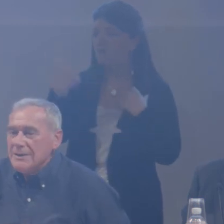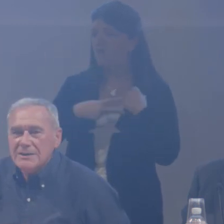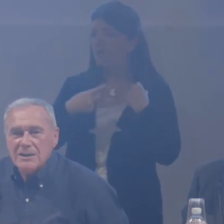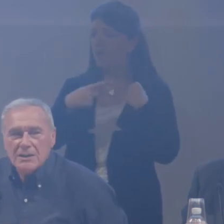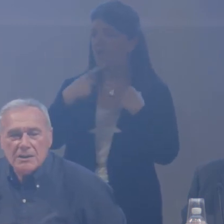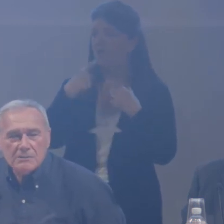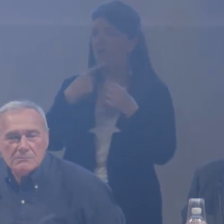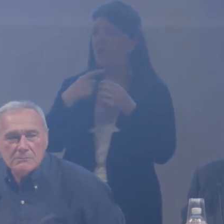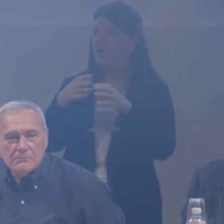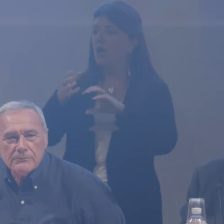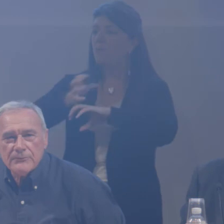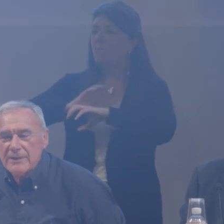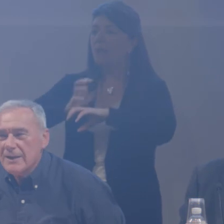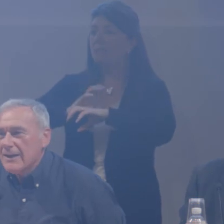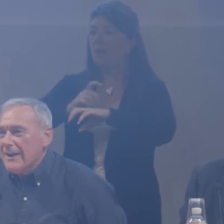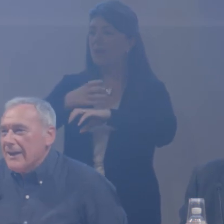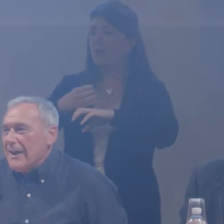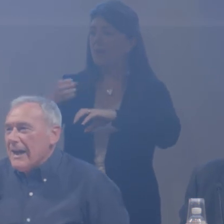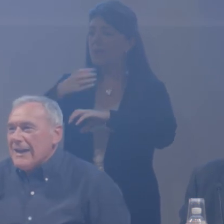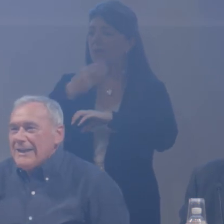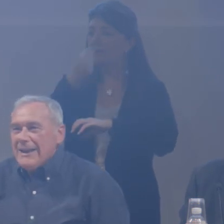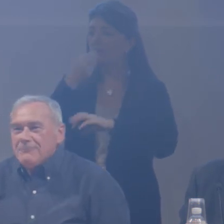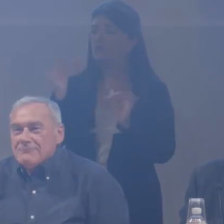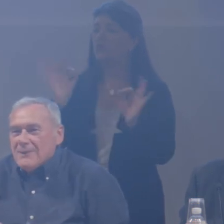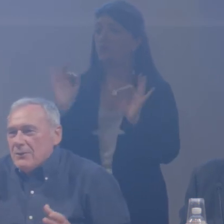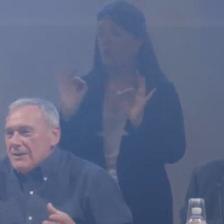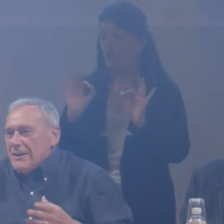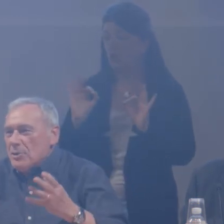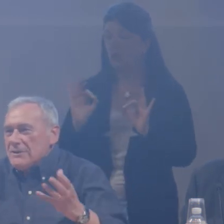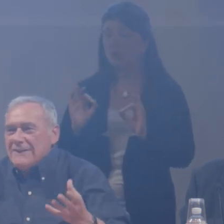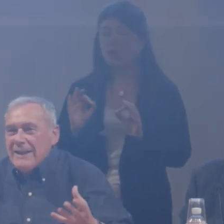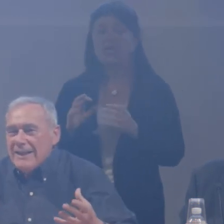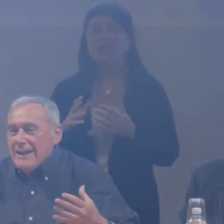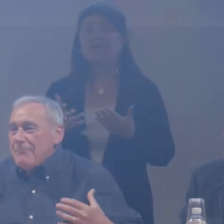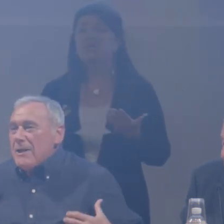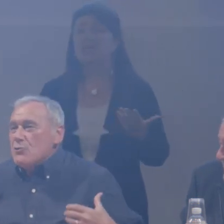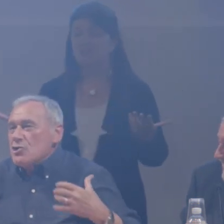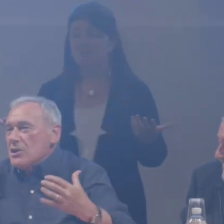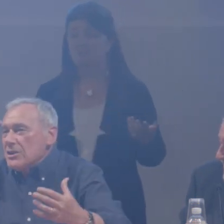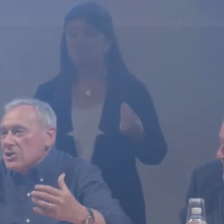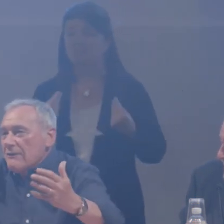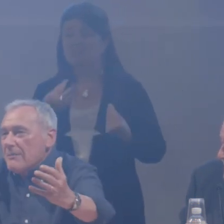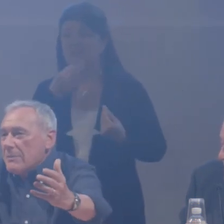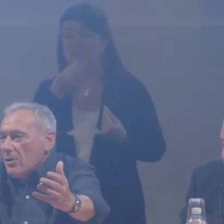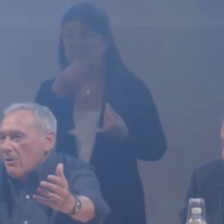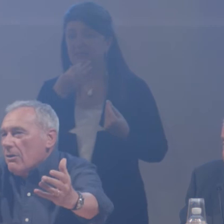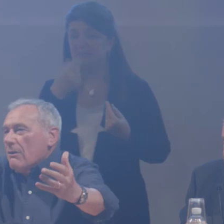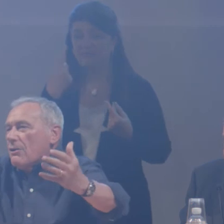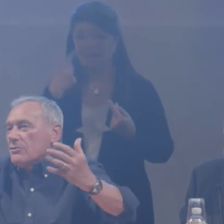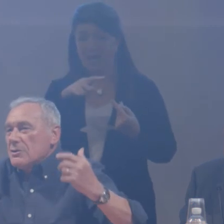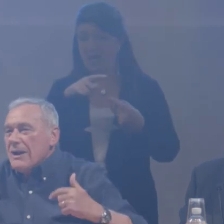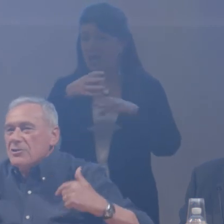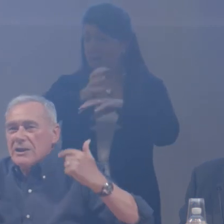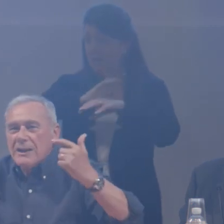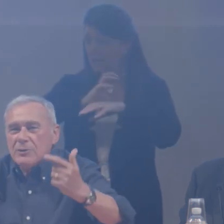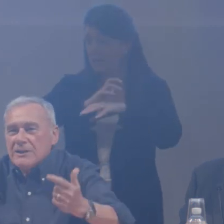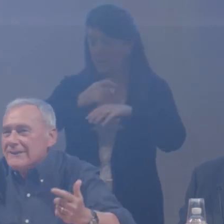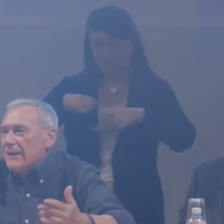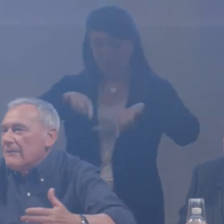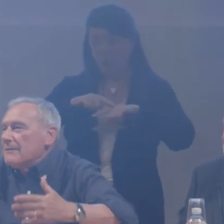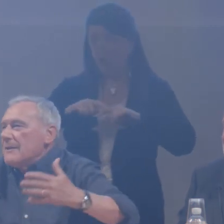i mandarini. A che... Quindi l'ipotesi era che appena usciti ci avrebbero, continuando